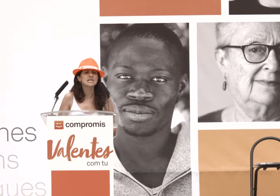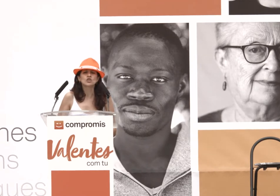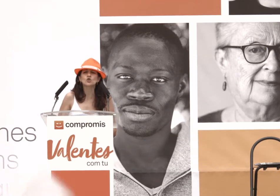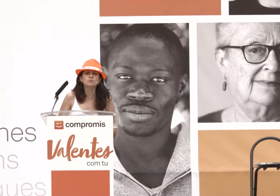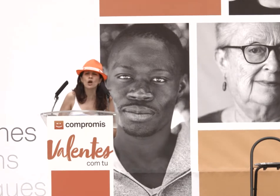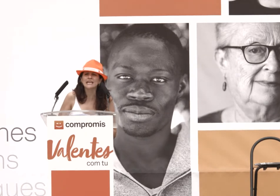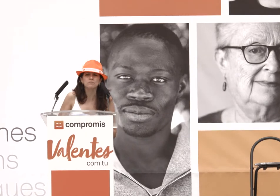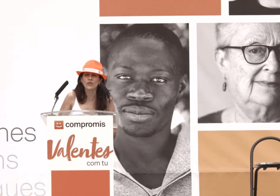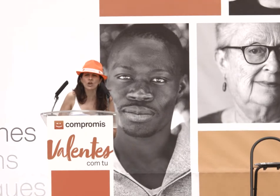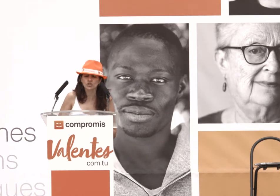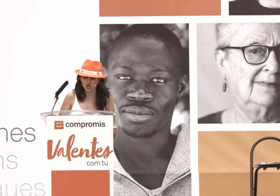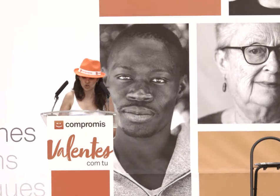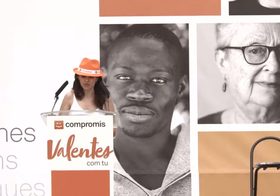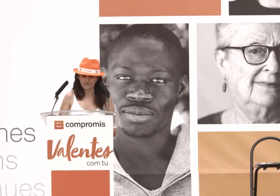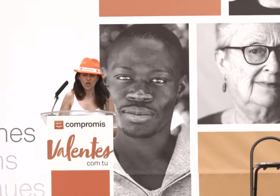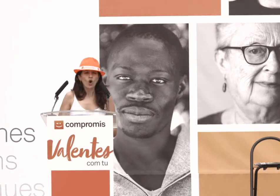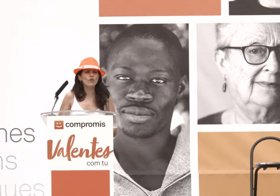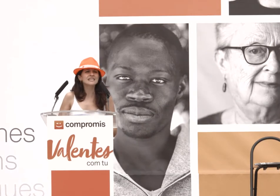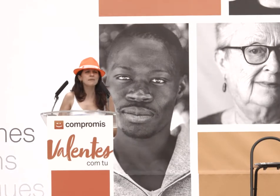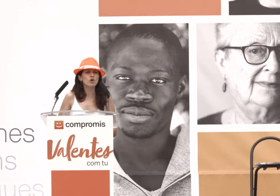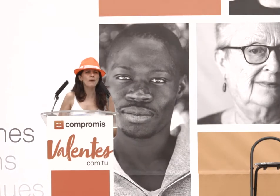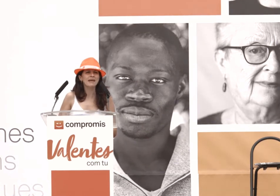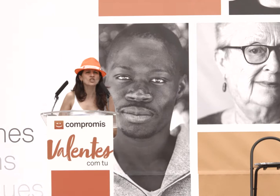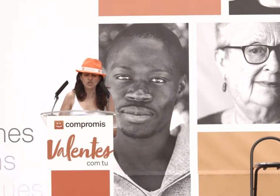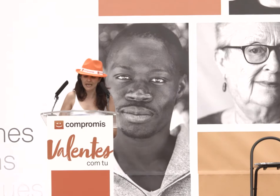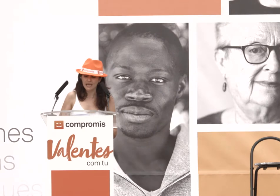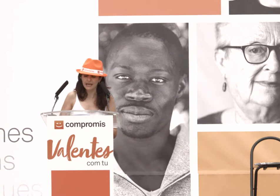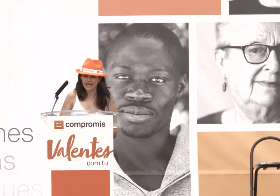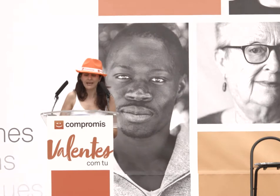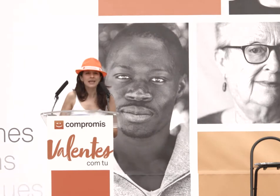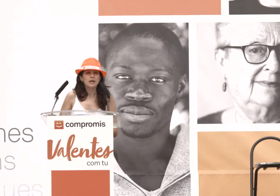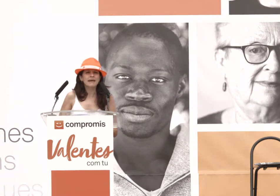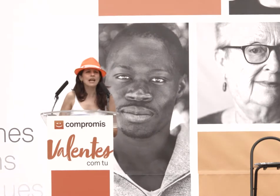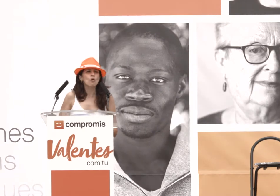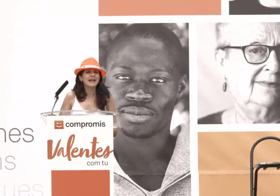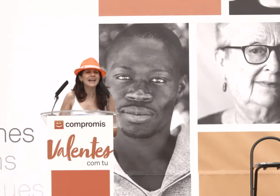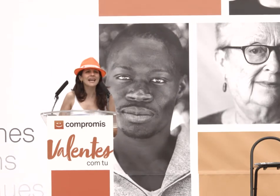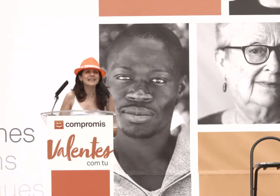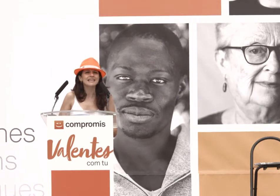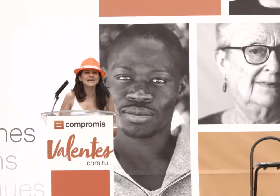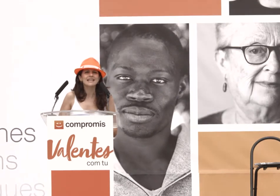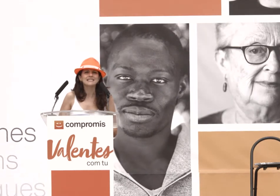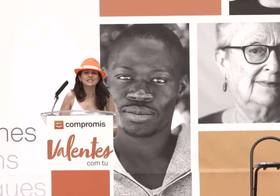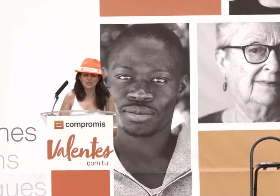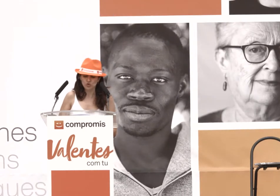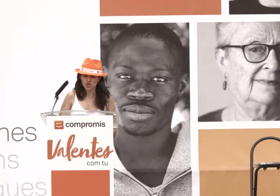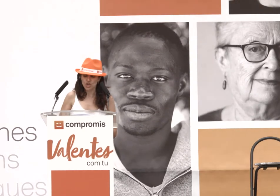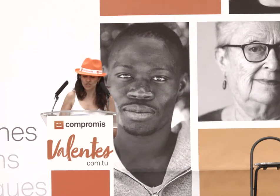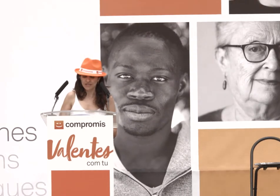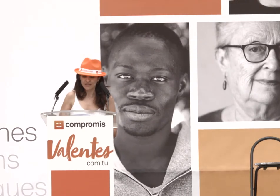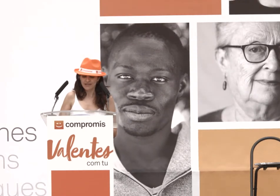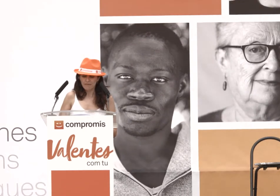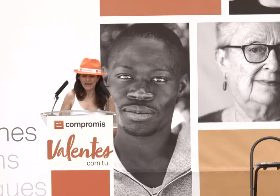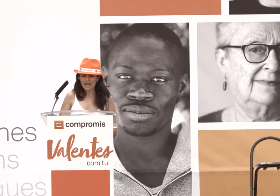interessos d'uns poquets poderosos, un desenvolupament sostenible per recuperar la dignitat de les